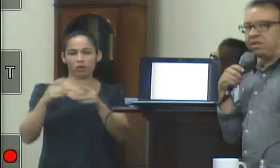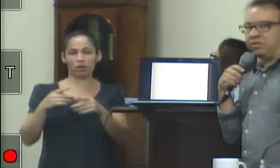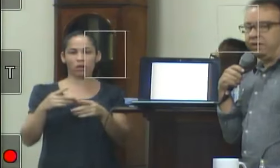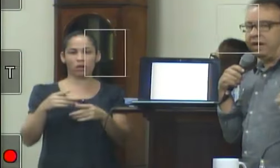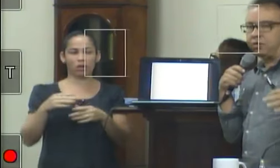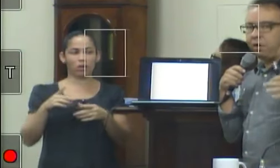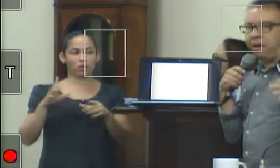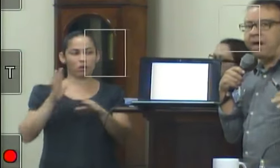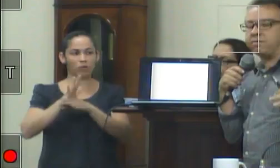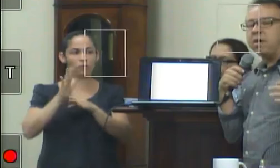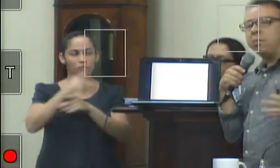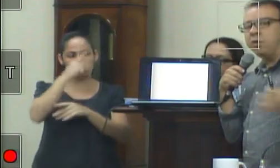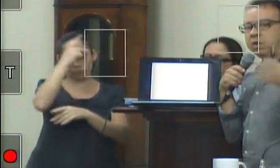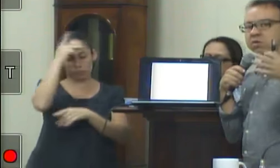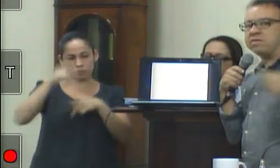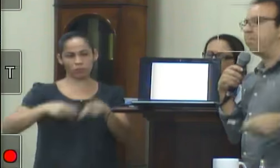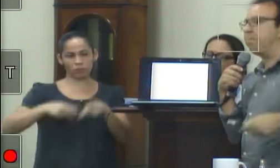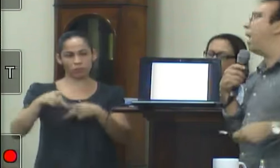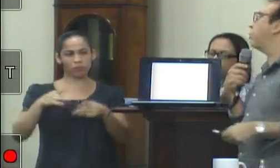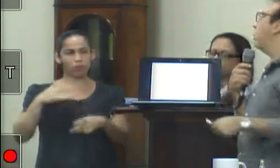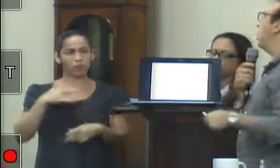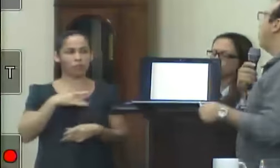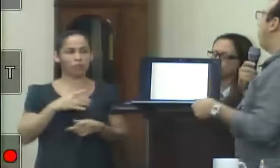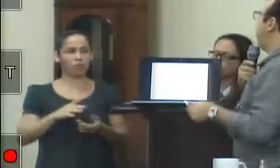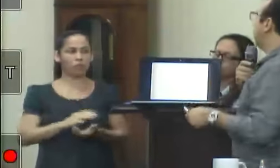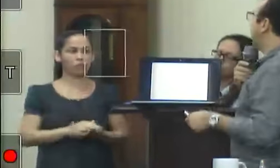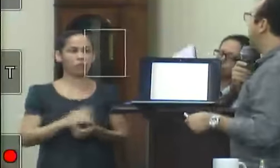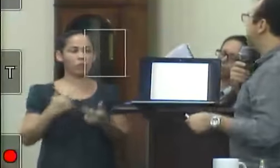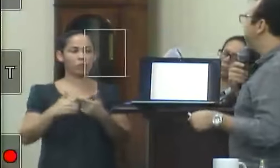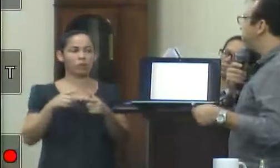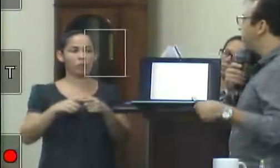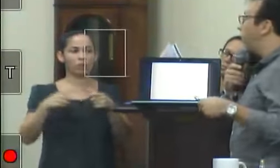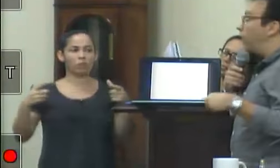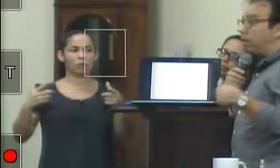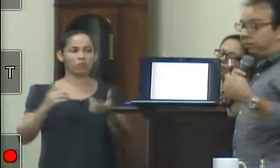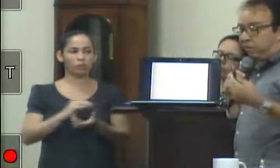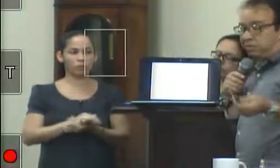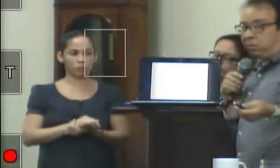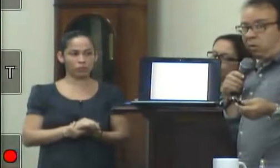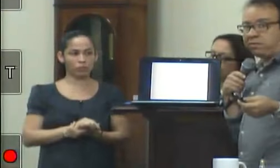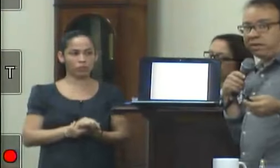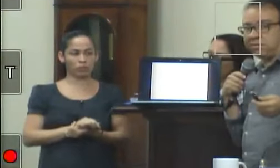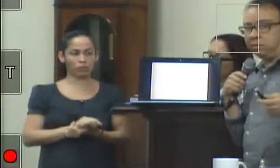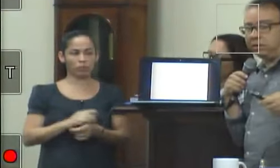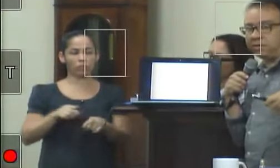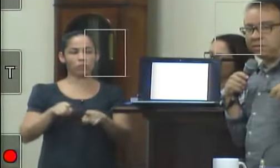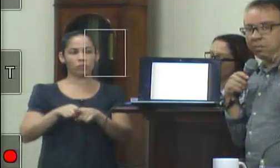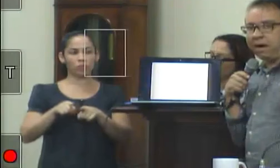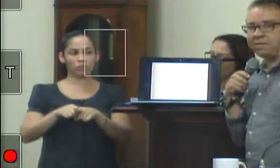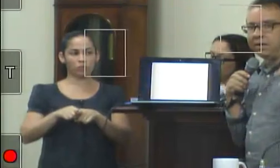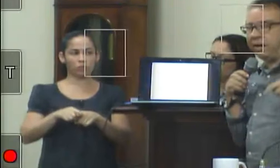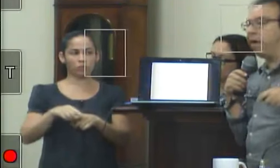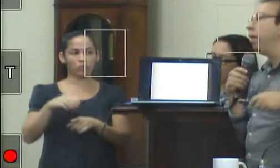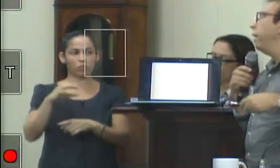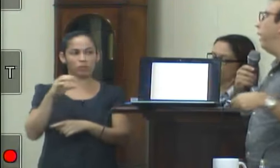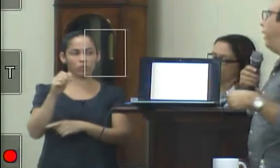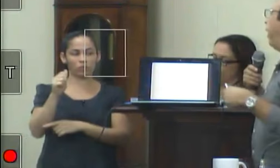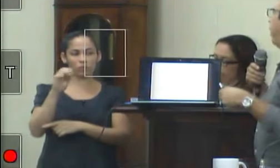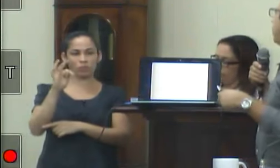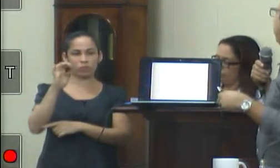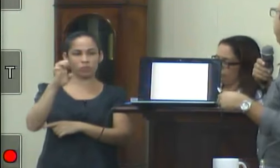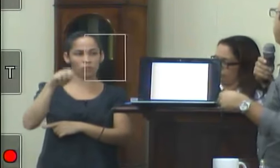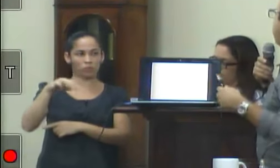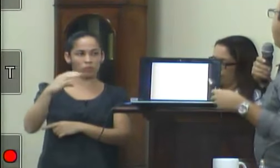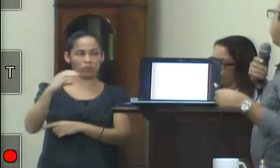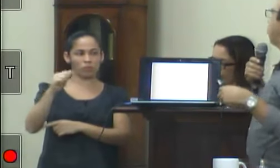suas atividades normais, por isso esse impacto no aumento da nossa produção. Mesma coisa a questão da atenção básica, né? Eu